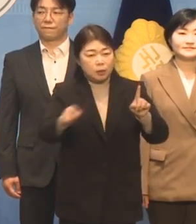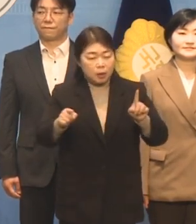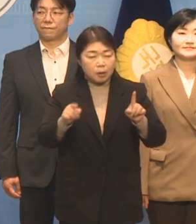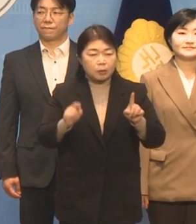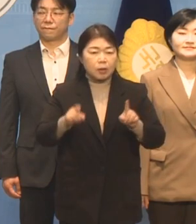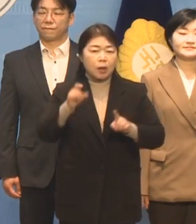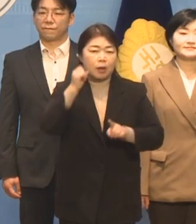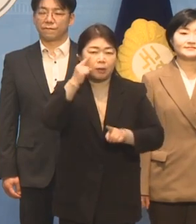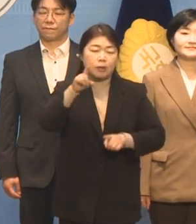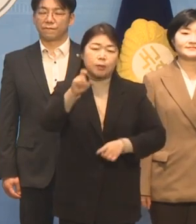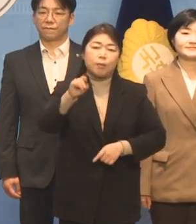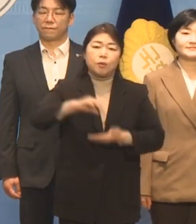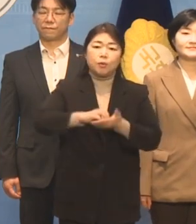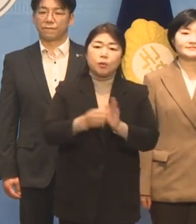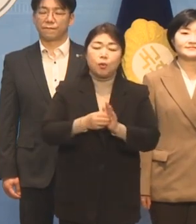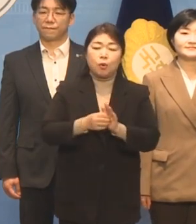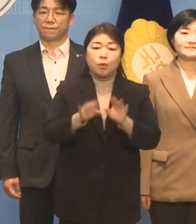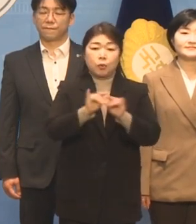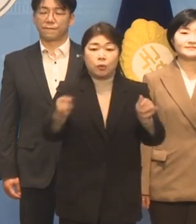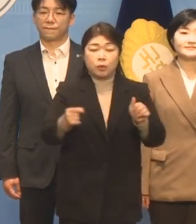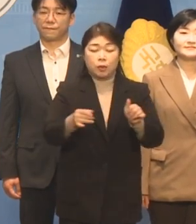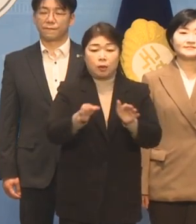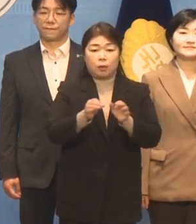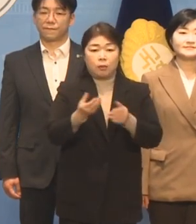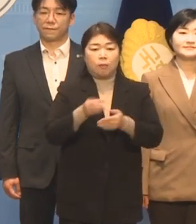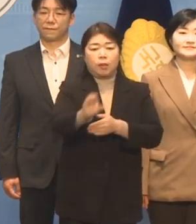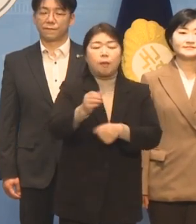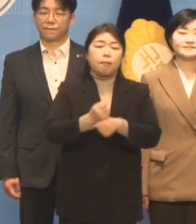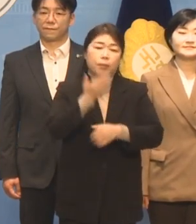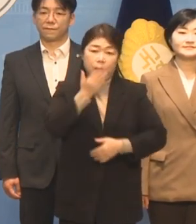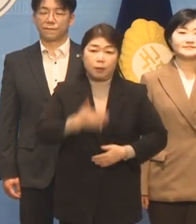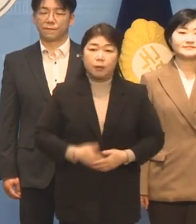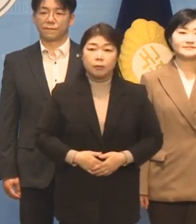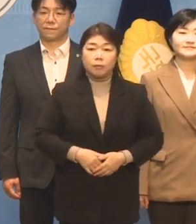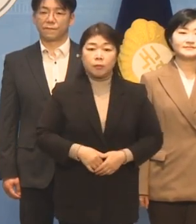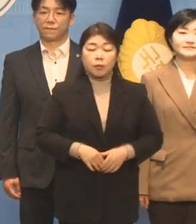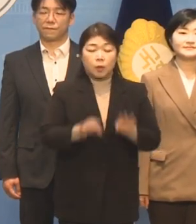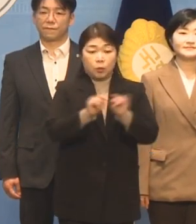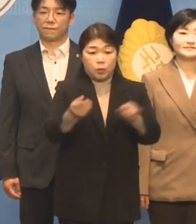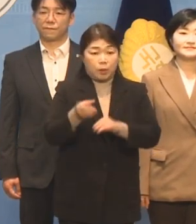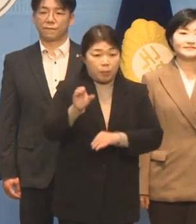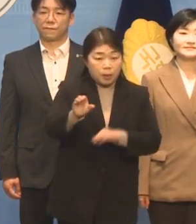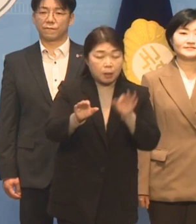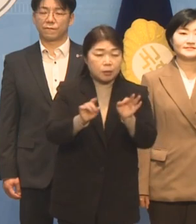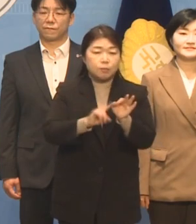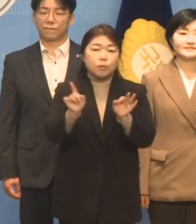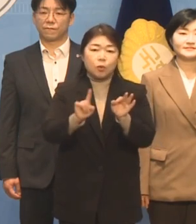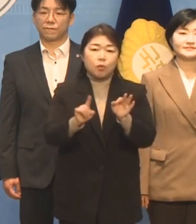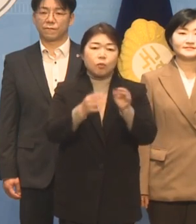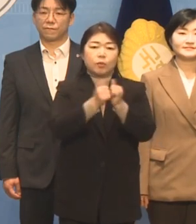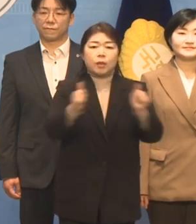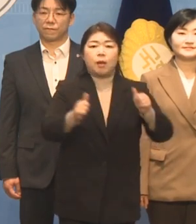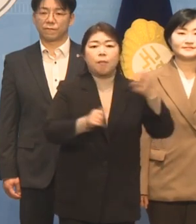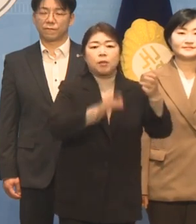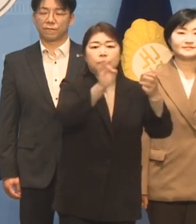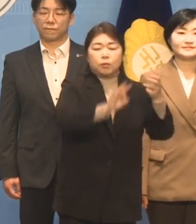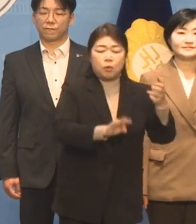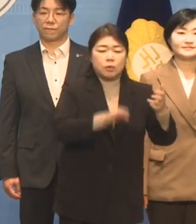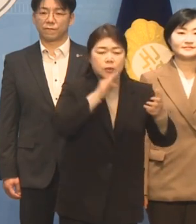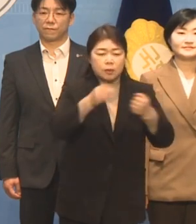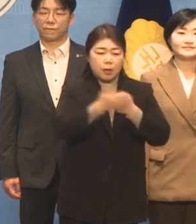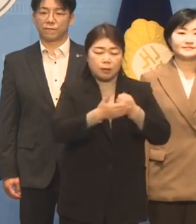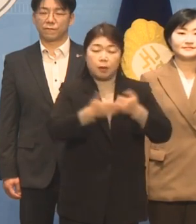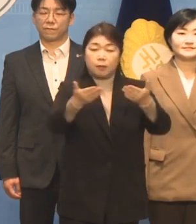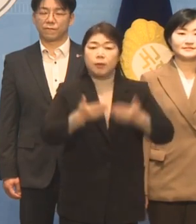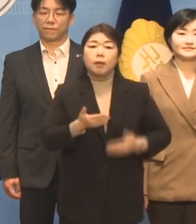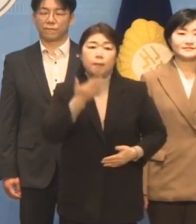지급이 가능합니다. 토지 배당은 무주택자 포함 국민 80%가 순수혜자가 되는